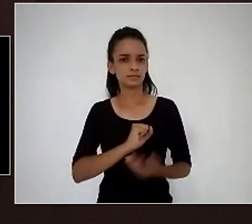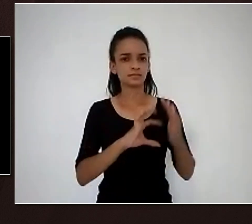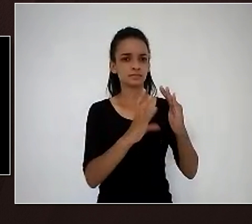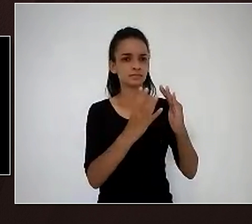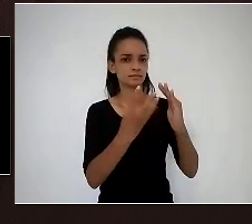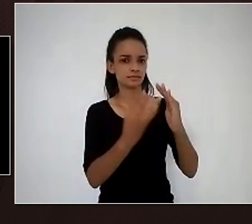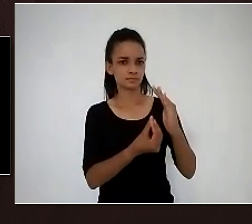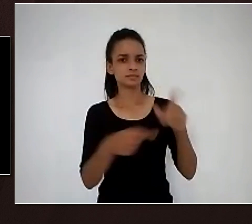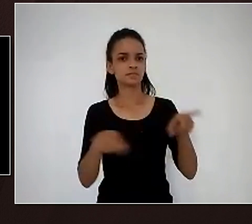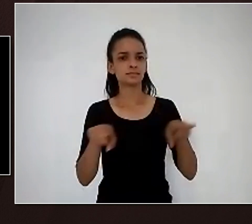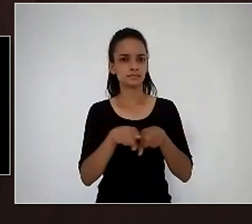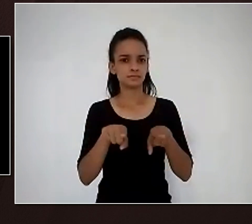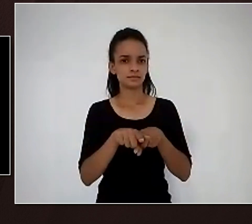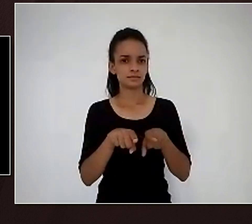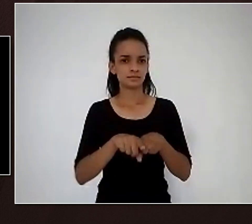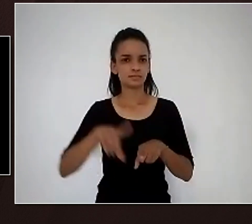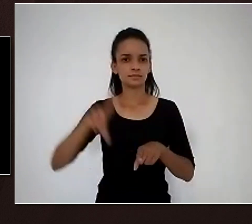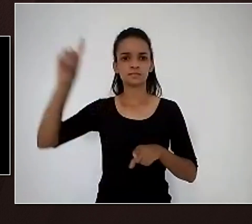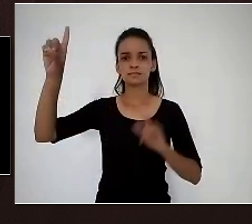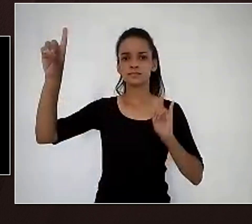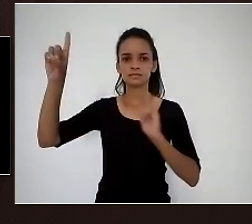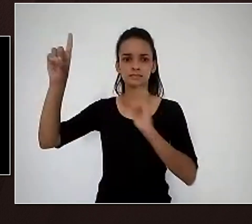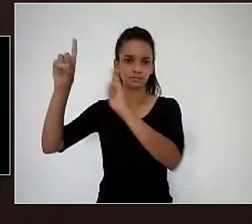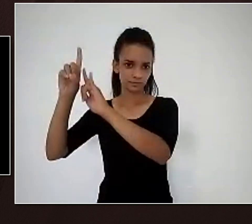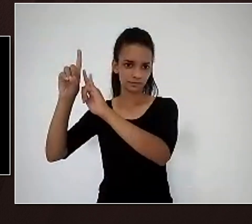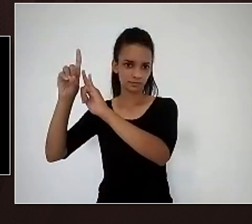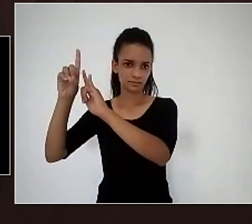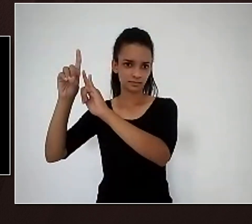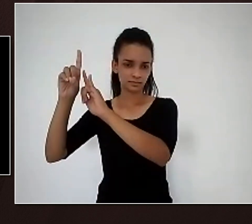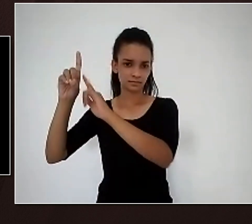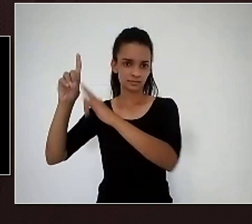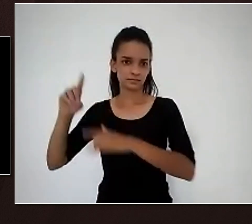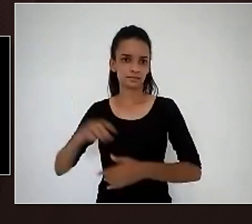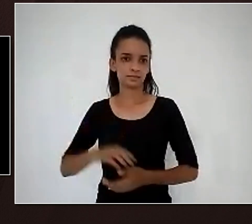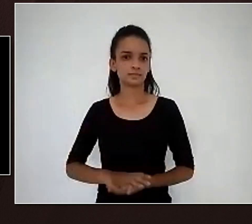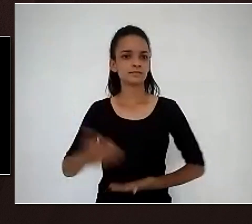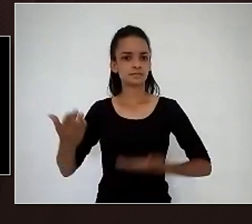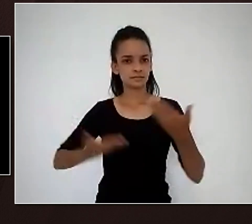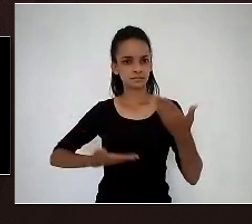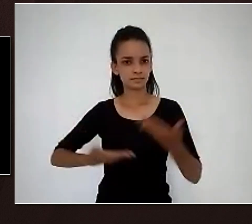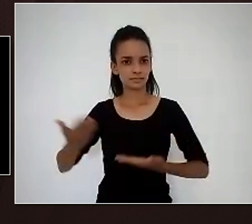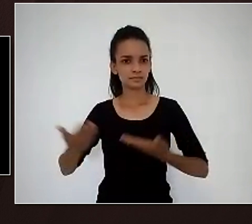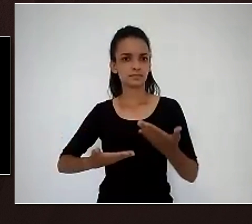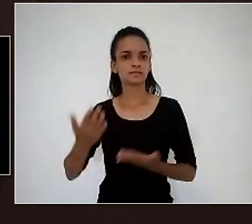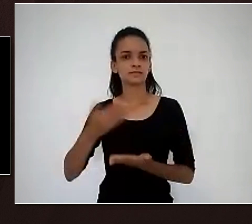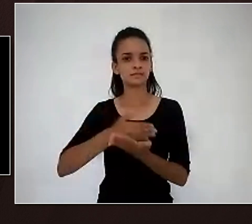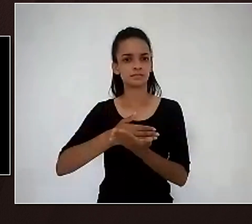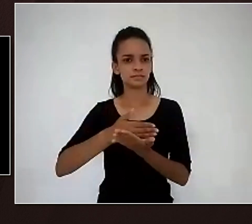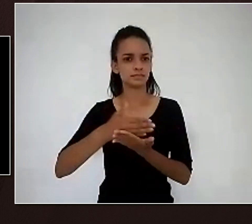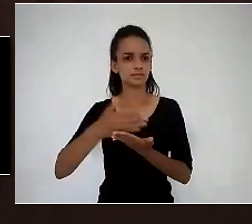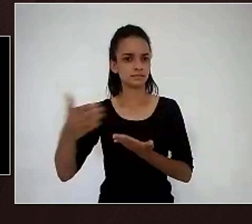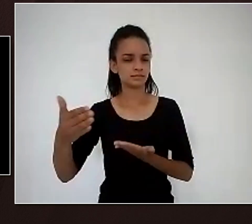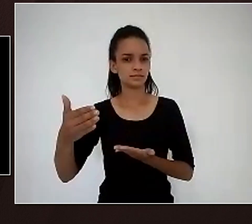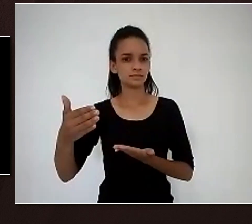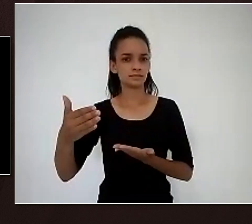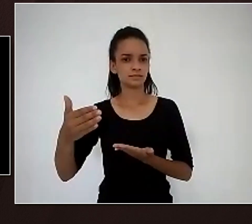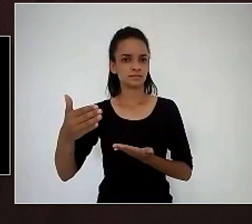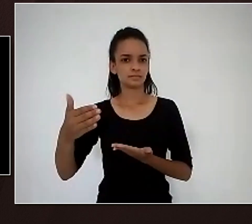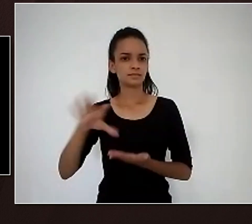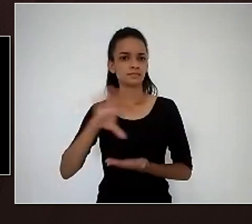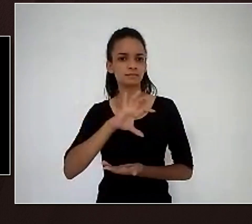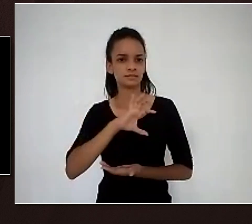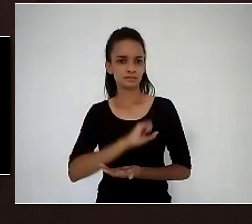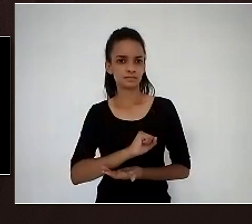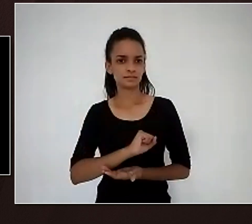movido por el amor, ese amor ágape que él tenía, ¿no? Y eso también debe ser hoy nuestra realidad. Yo debo luchar para obtener